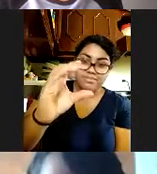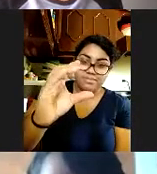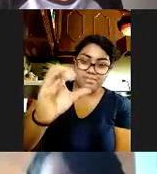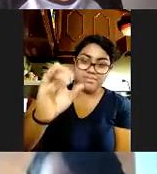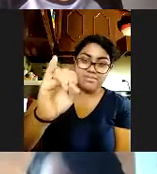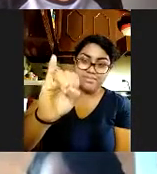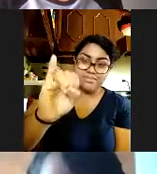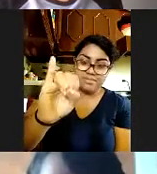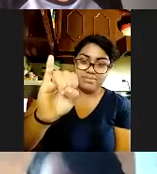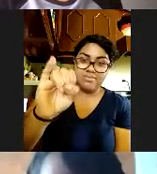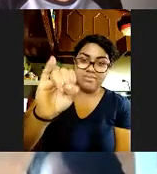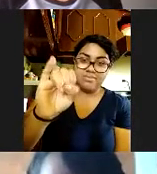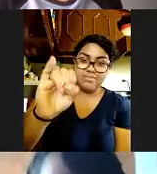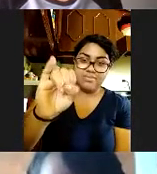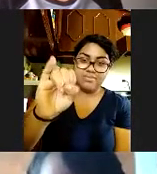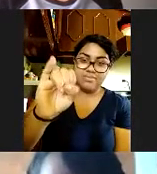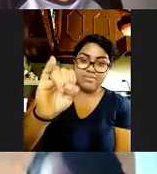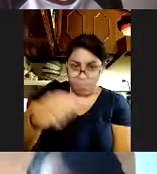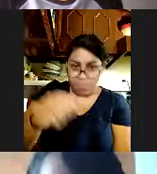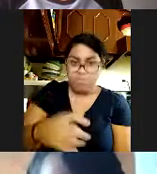Se está presentando con ustedes.